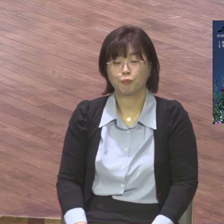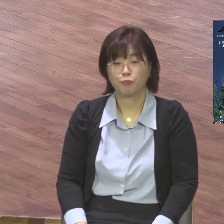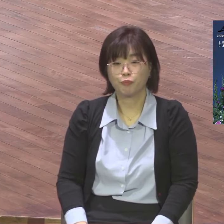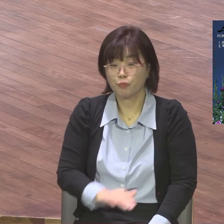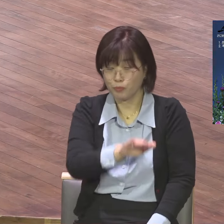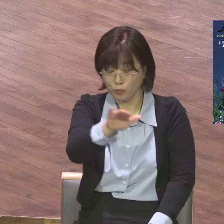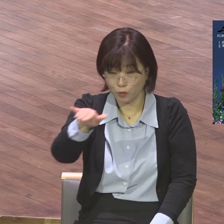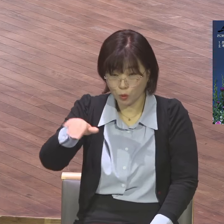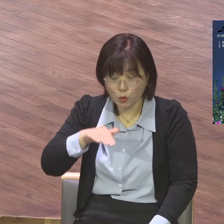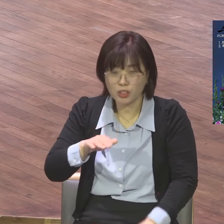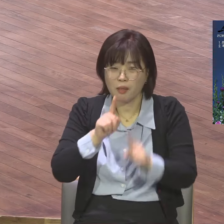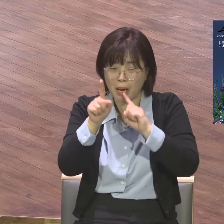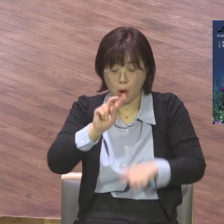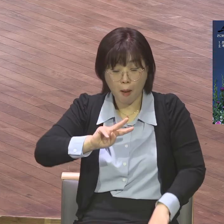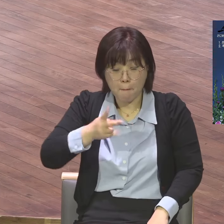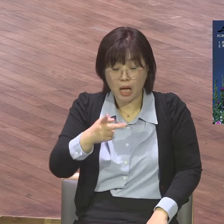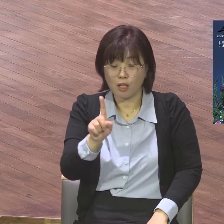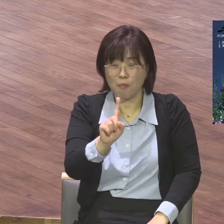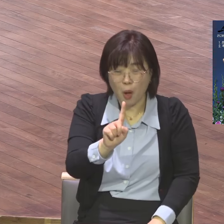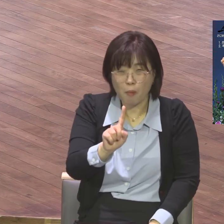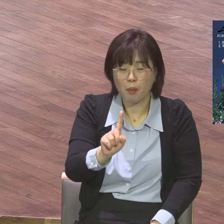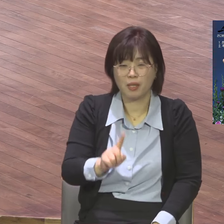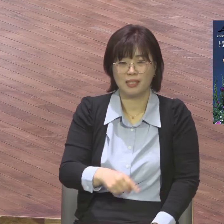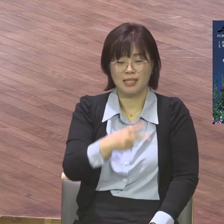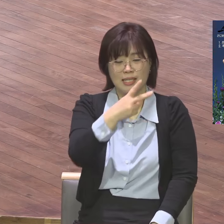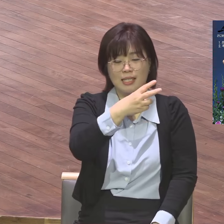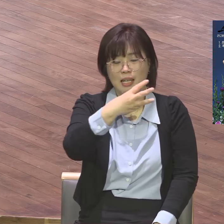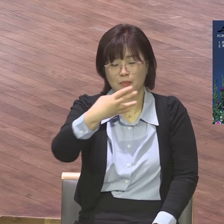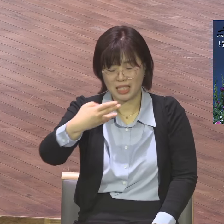4천망대 운동 237 치유운동